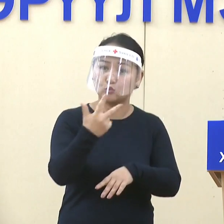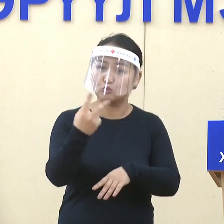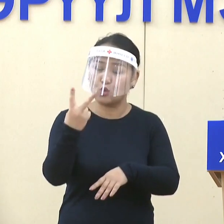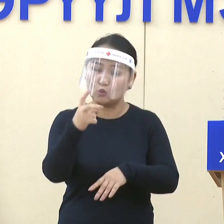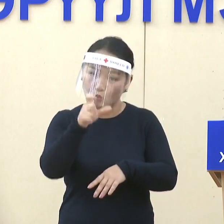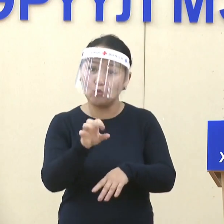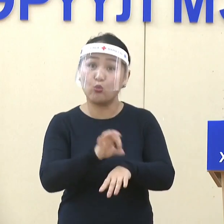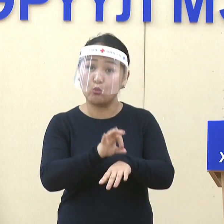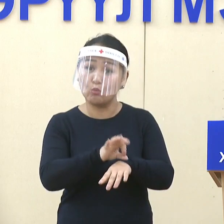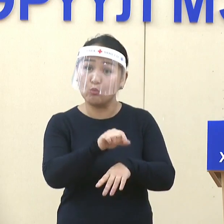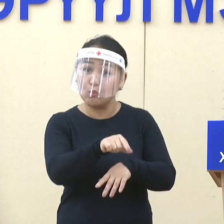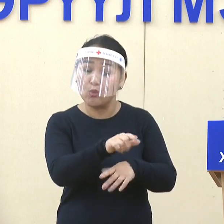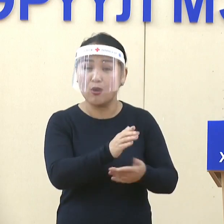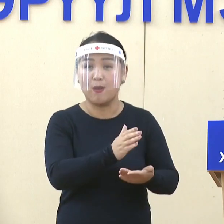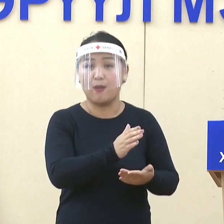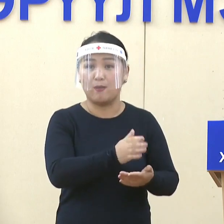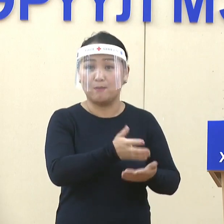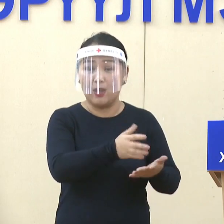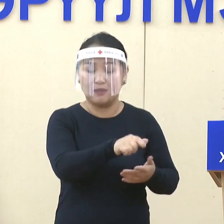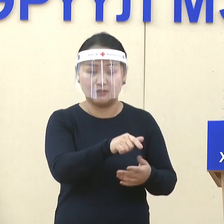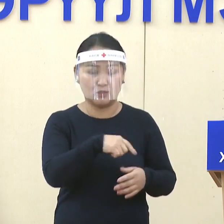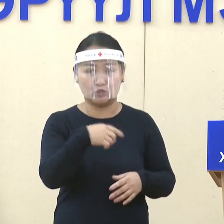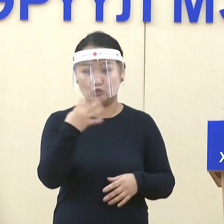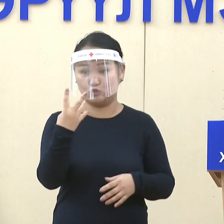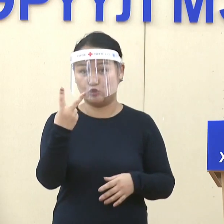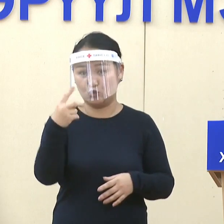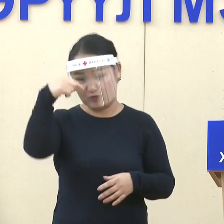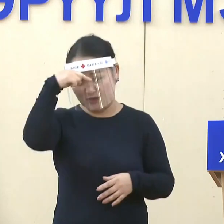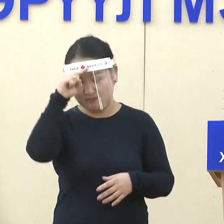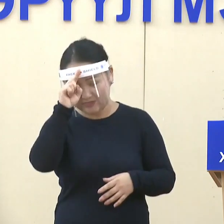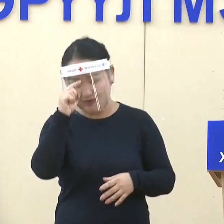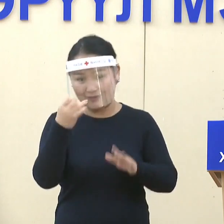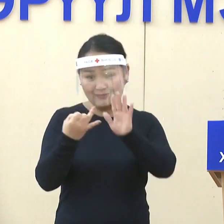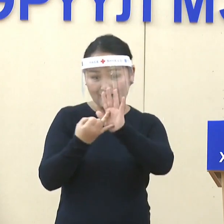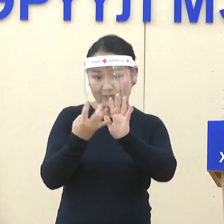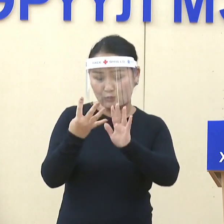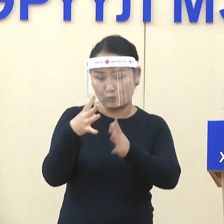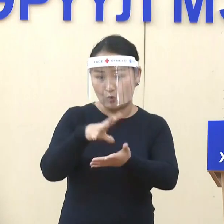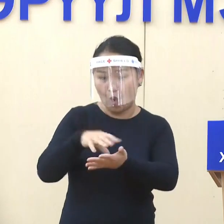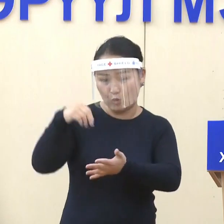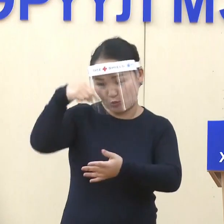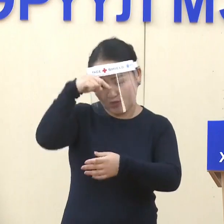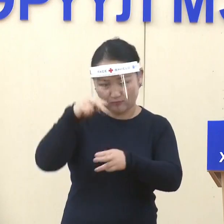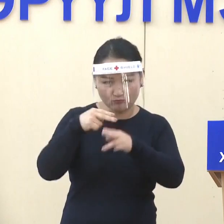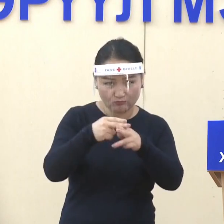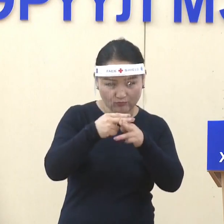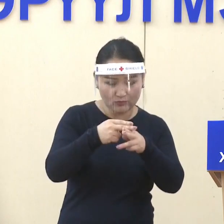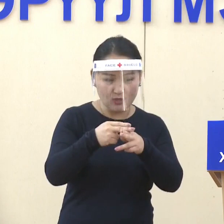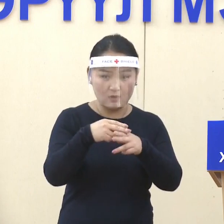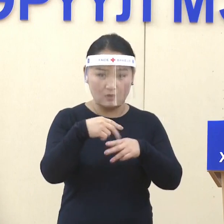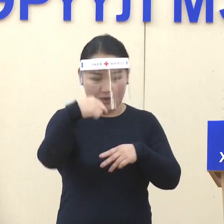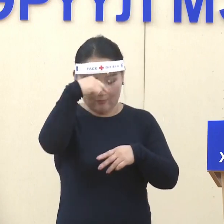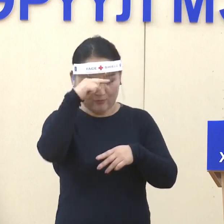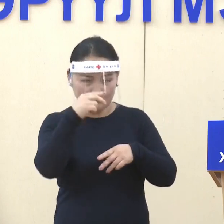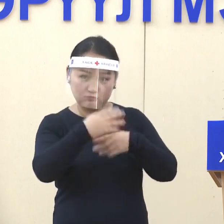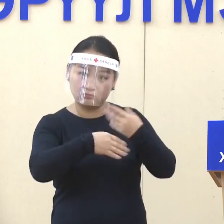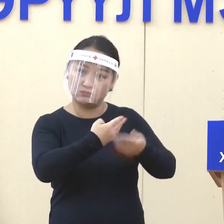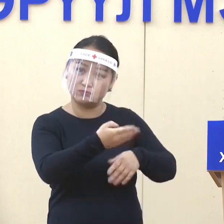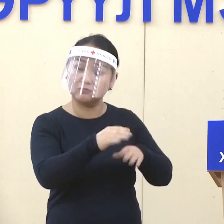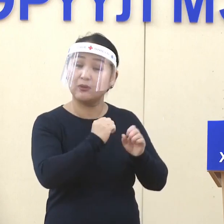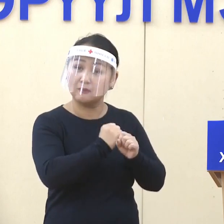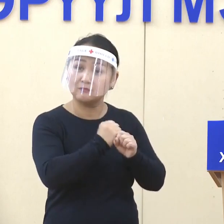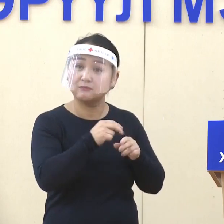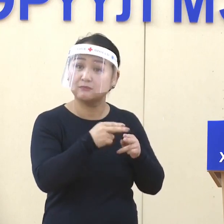байна. За эдгээр хүмүүс 42 ихэмж, 74 эрсдэн тэмч эмнэлгийн тусламж үйлчилгээ үзүүлж байна. За